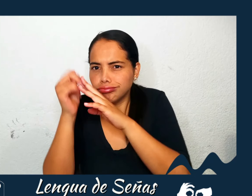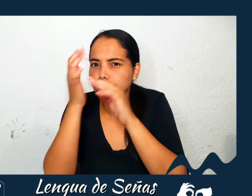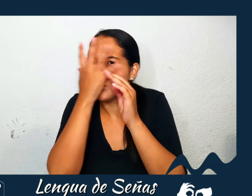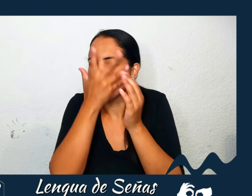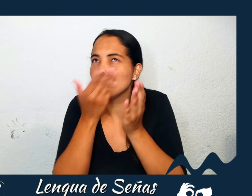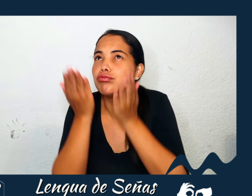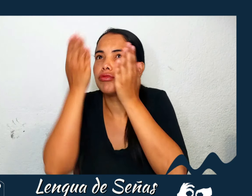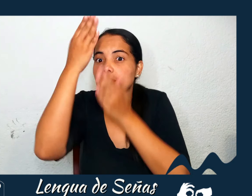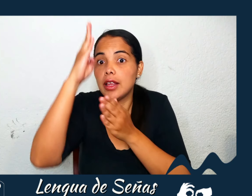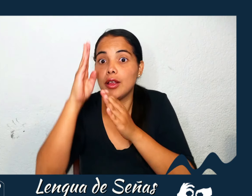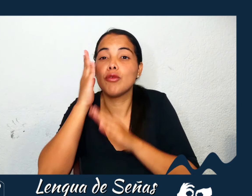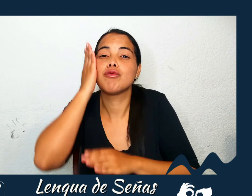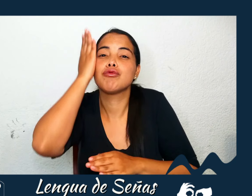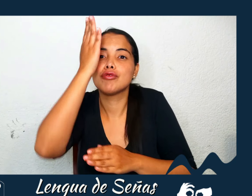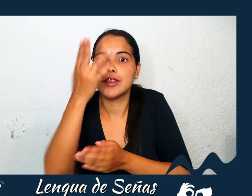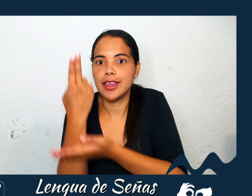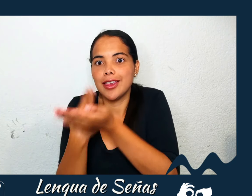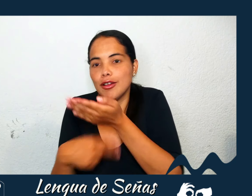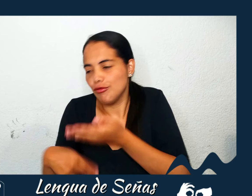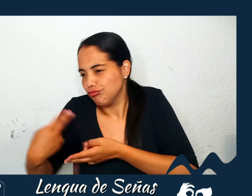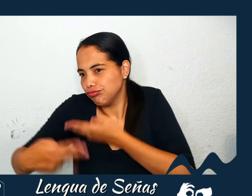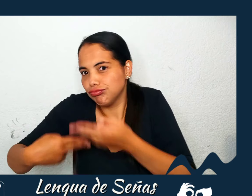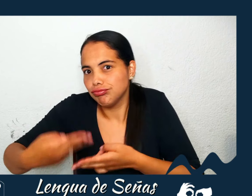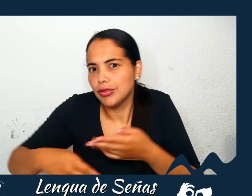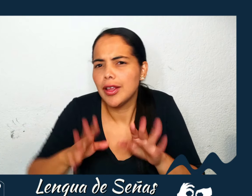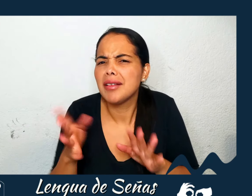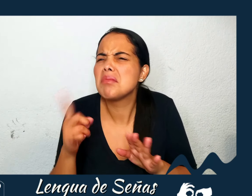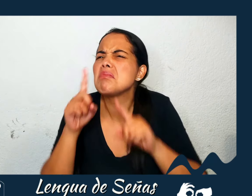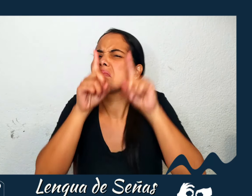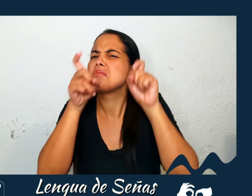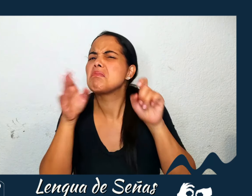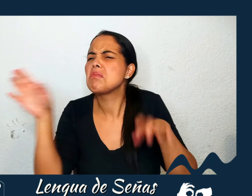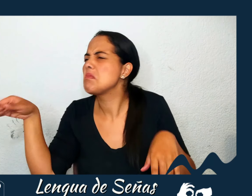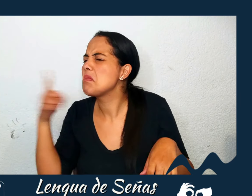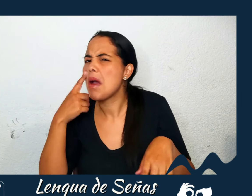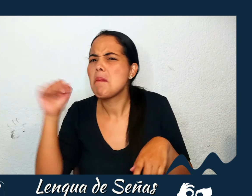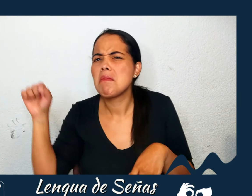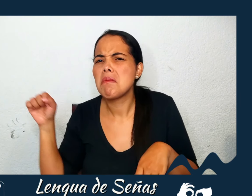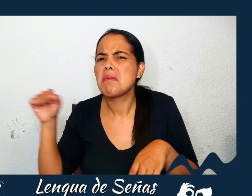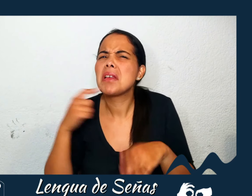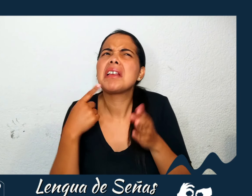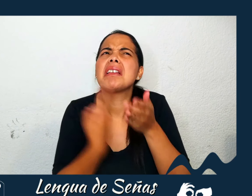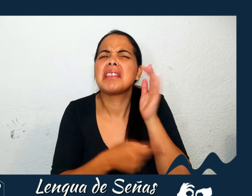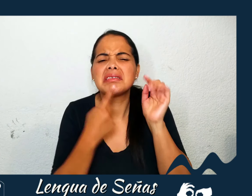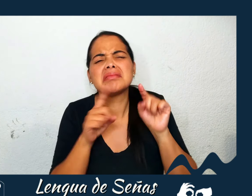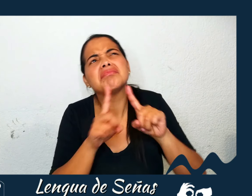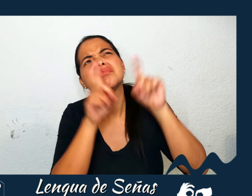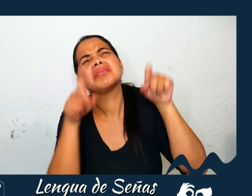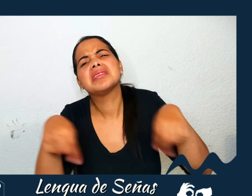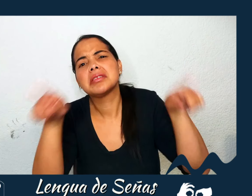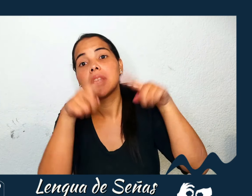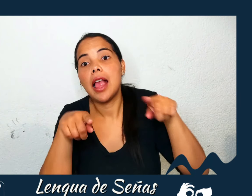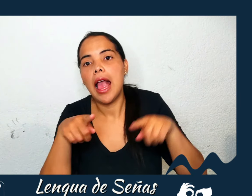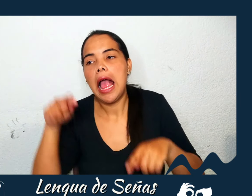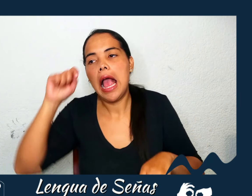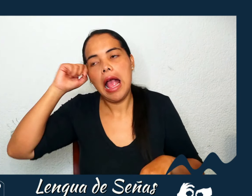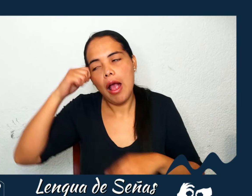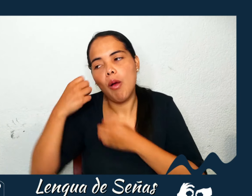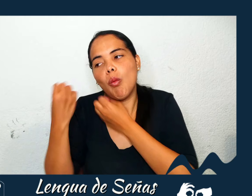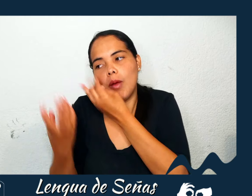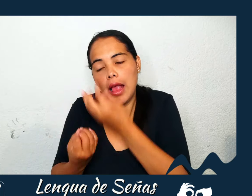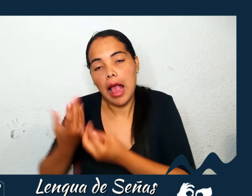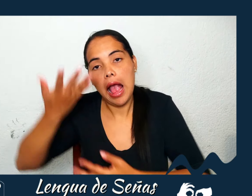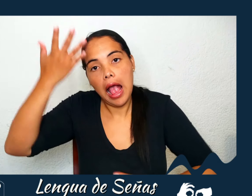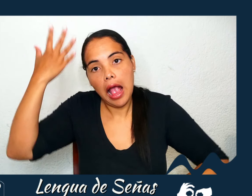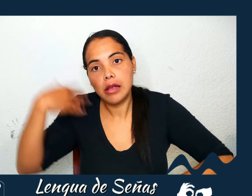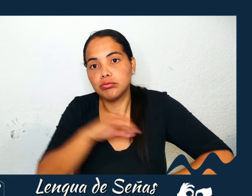hijos o los hijos que estaban de sus hermanos al otro lado preguntaran de qué se trata este altar, ellos puedan recordar y de